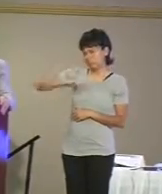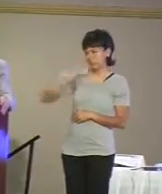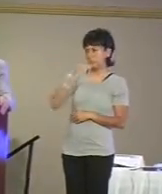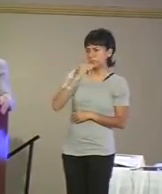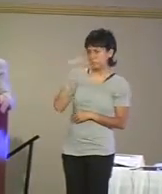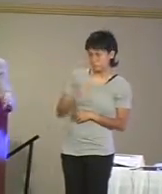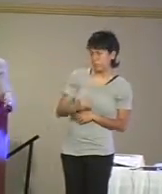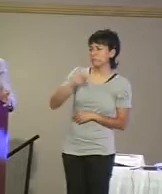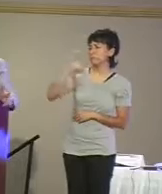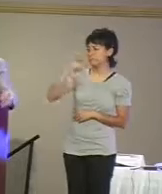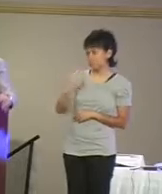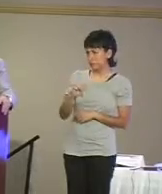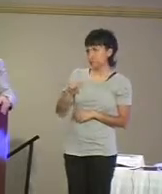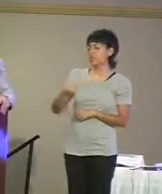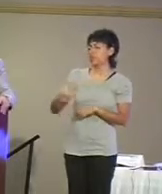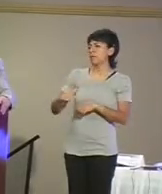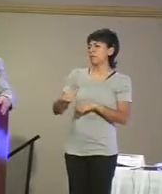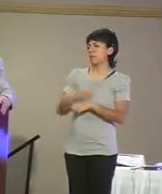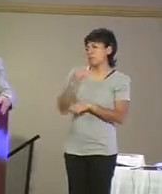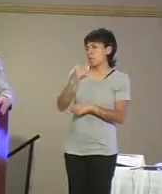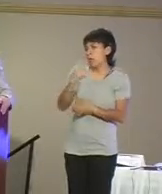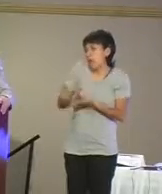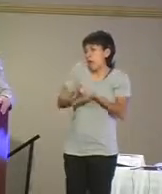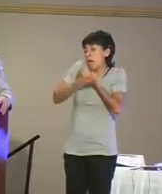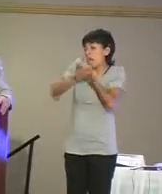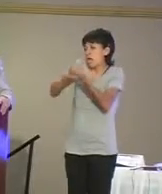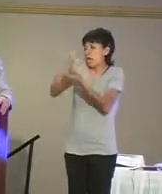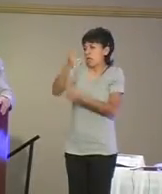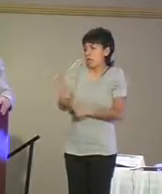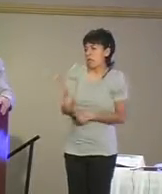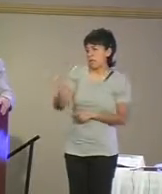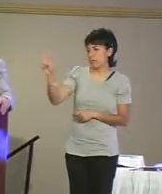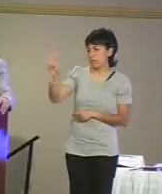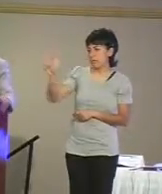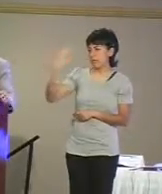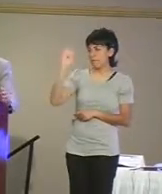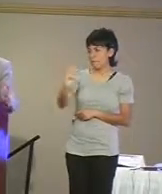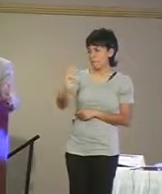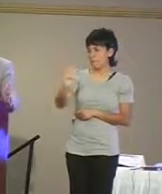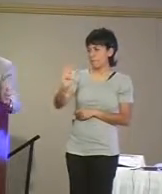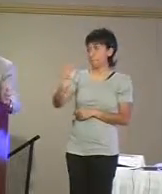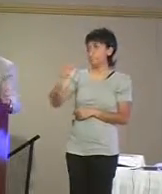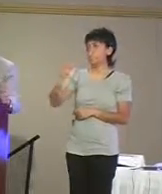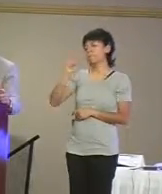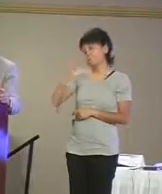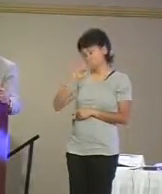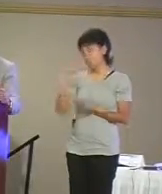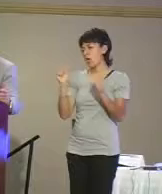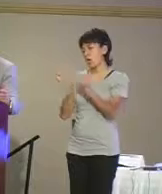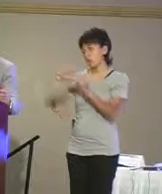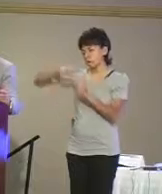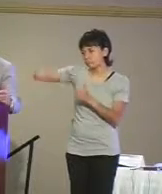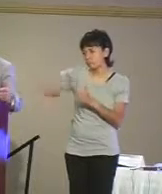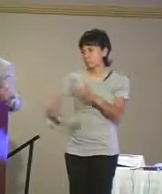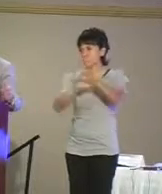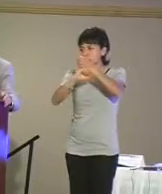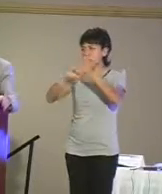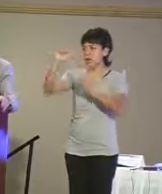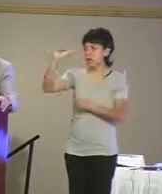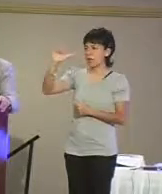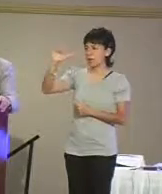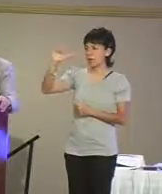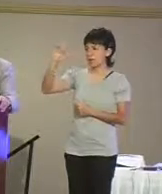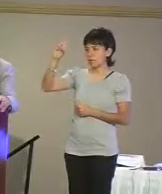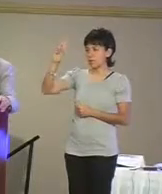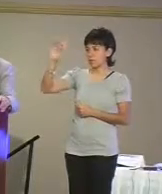de, especialmente la sinfónica. Por lo cual esto nos va a fortalecer el concepto de la orientación